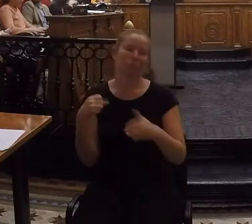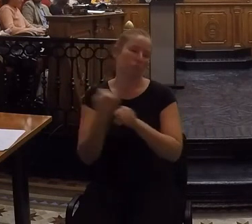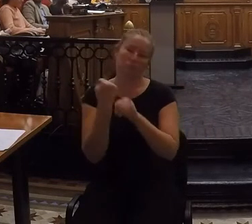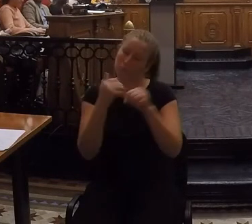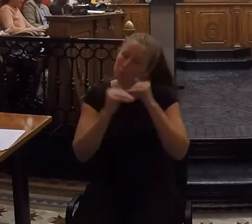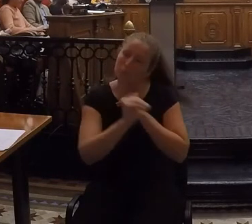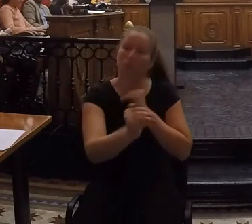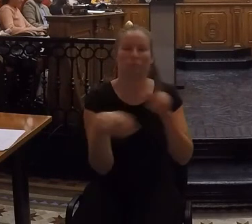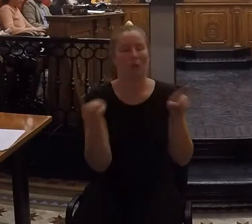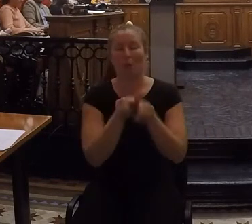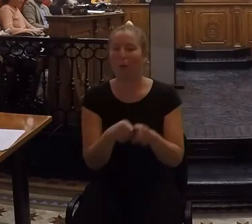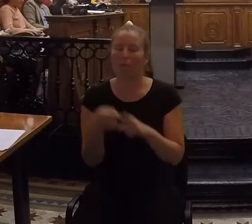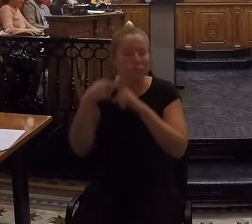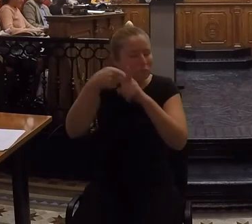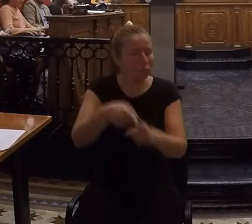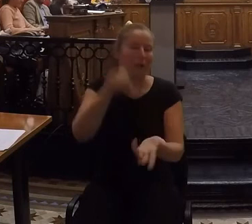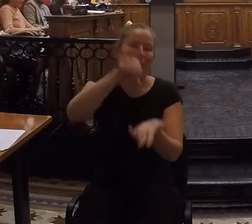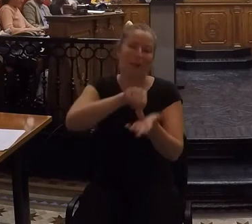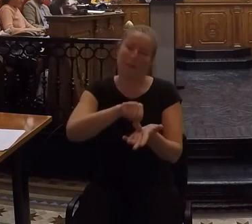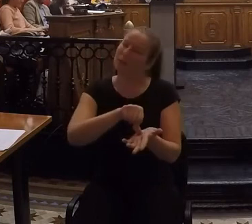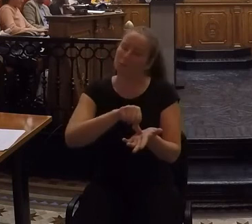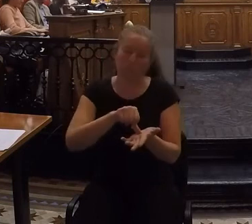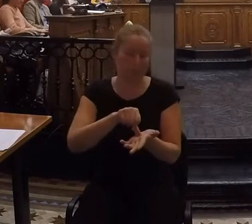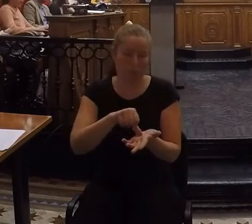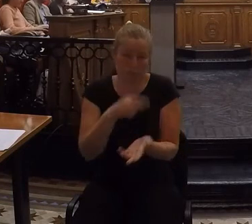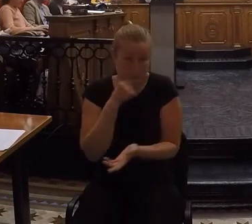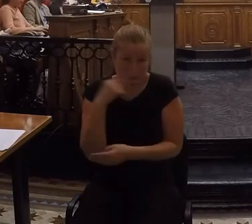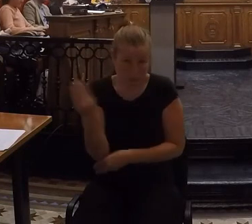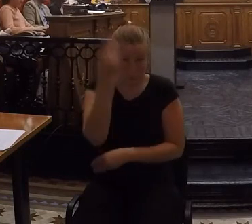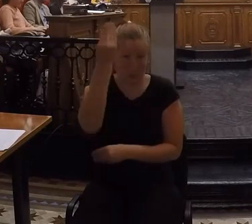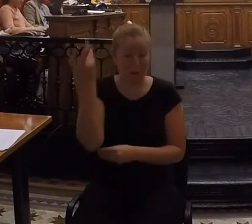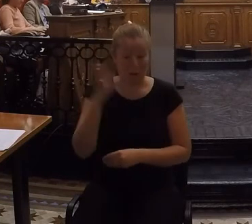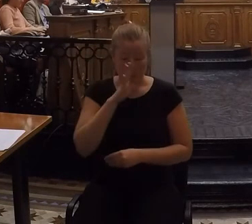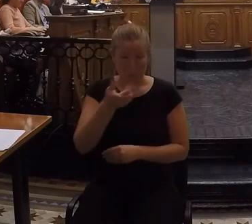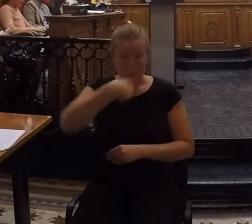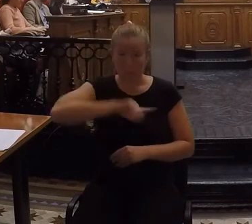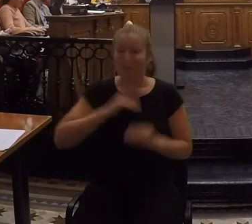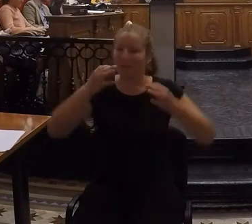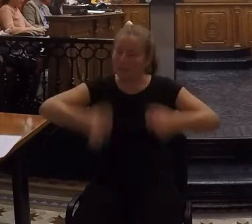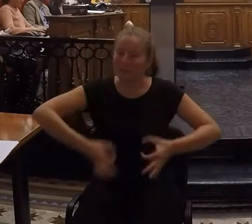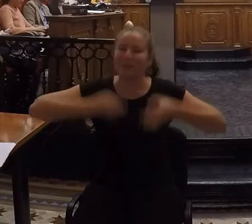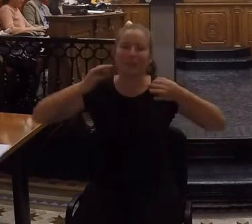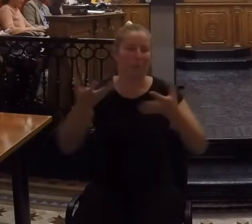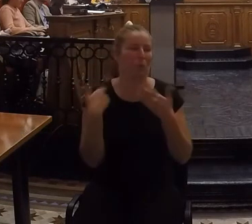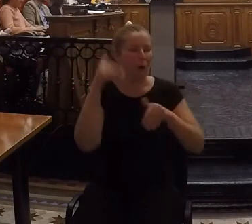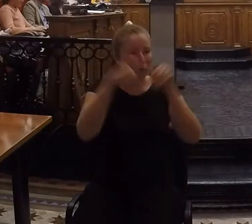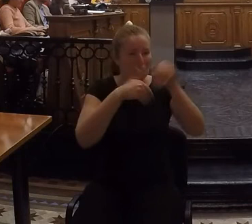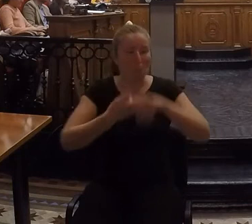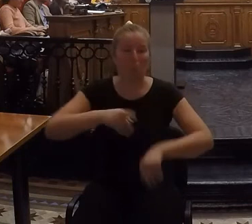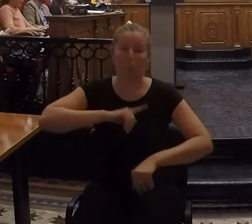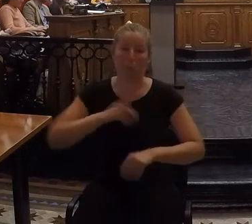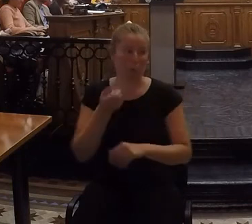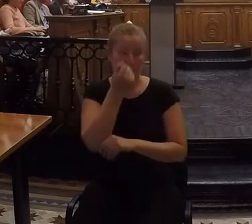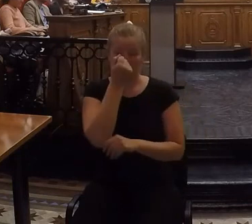la ciudad de Elche. Como dicen ustedes y como decimos siempre, somos el partido más votado, ganamos las elecciones, a otros, a pesar de estar